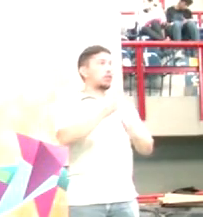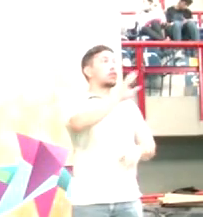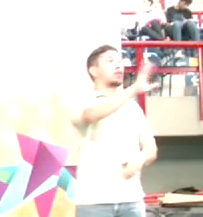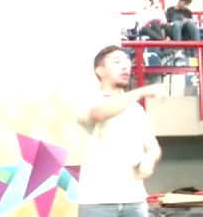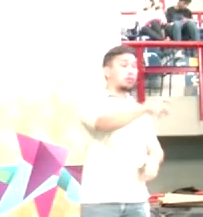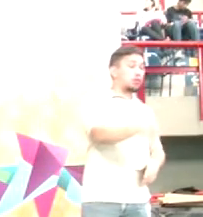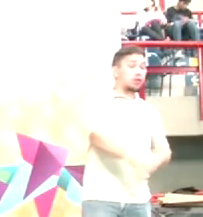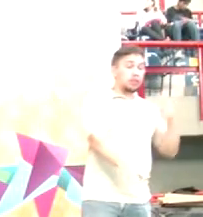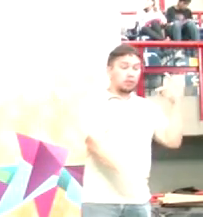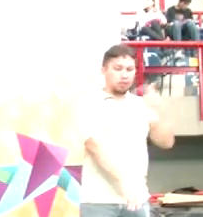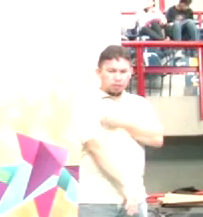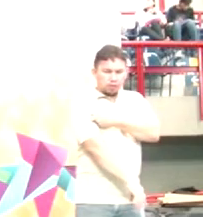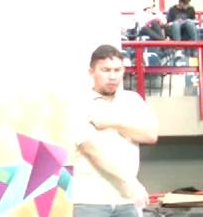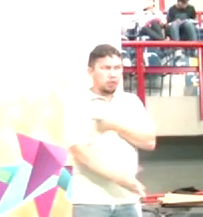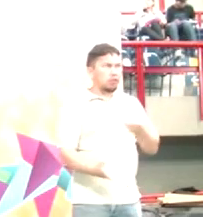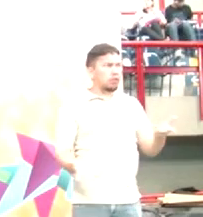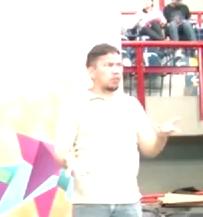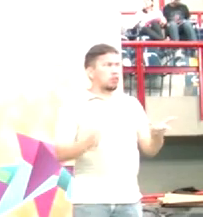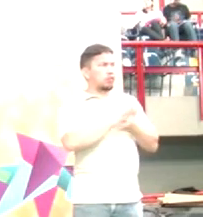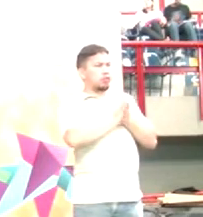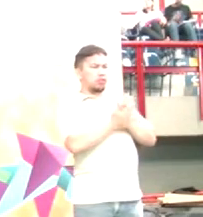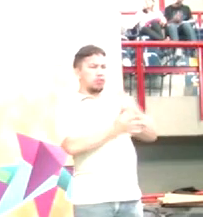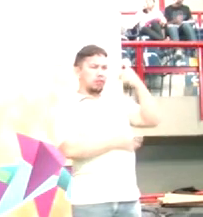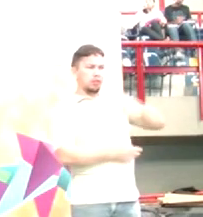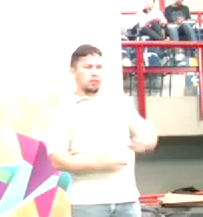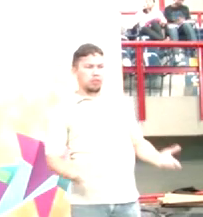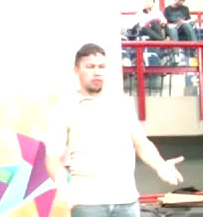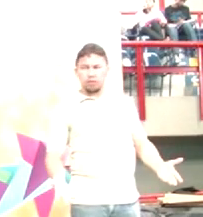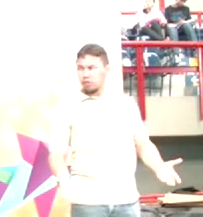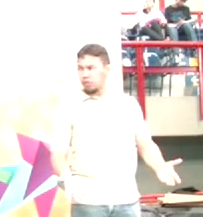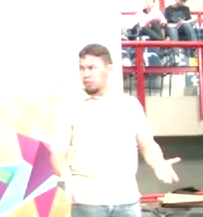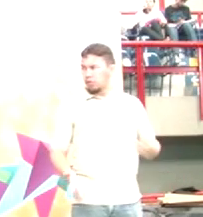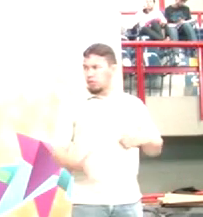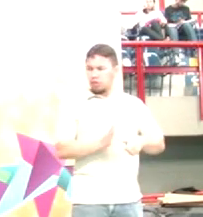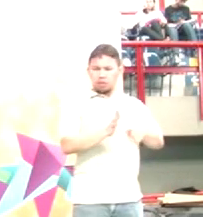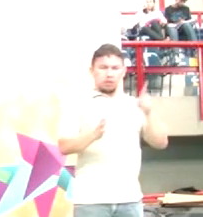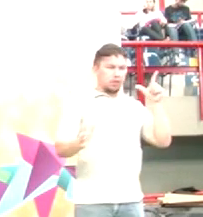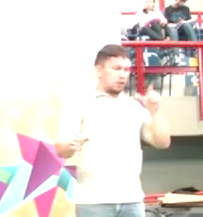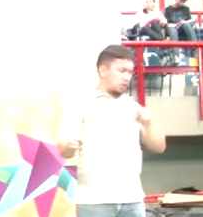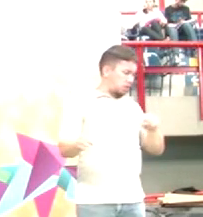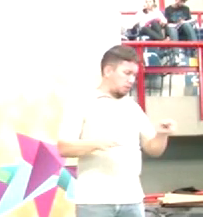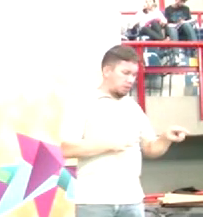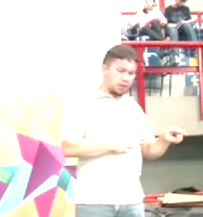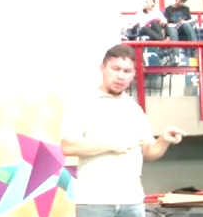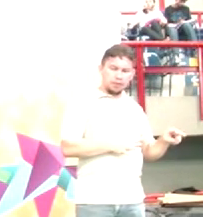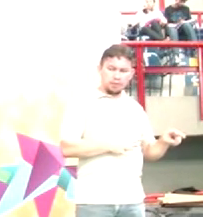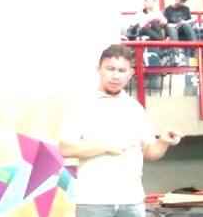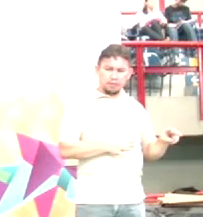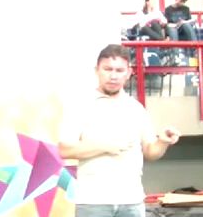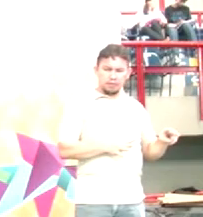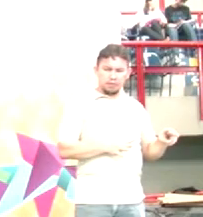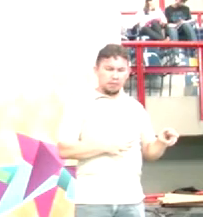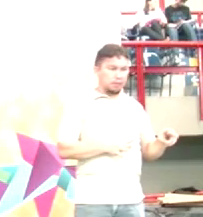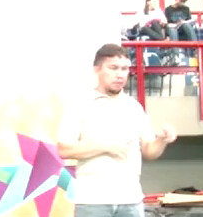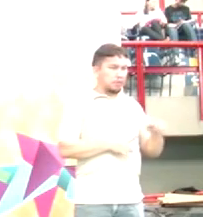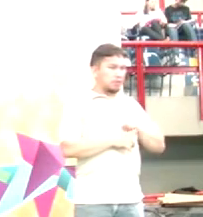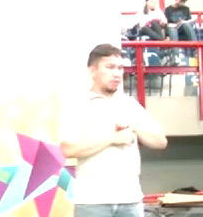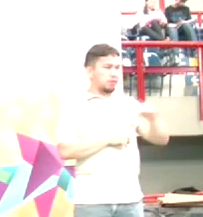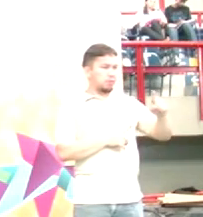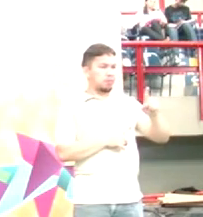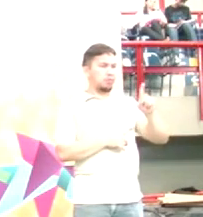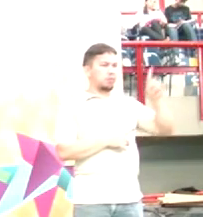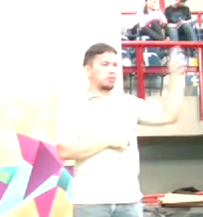vacinar. Isso é muito humilhante. Quando semanas antes lhe expulsaram